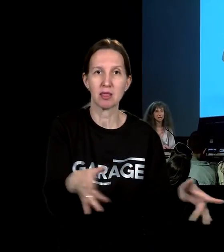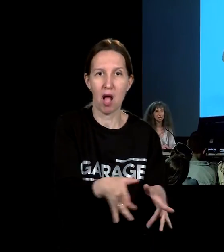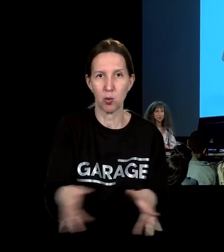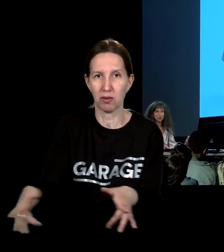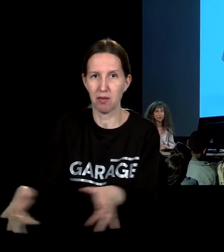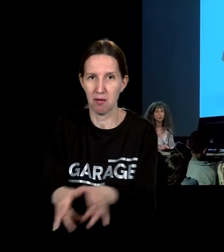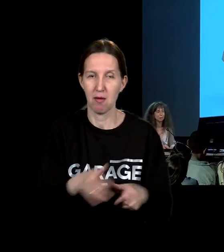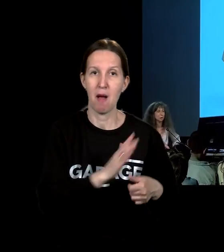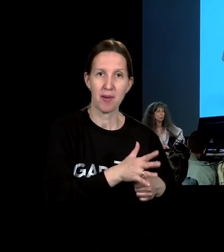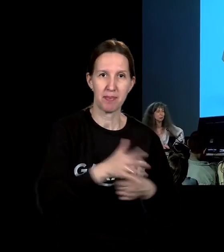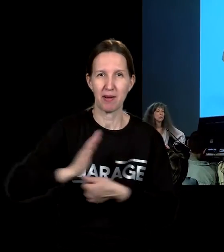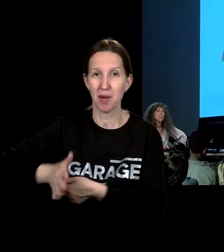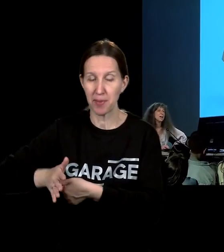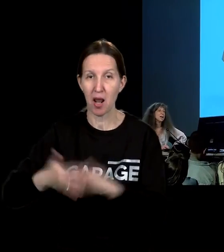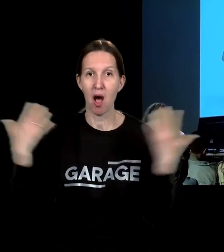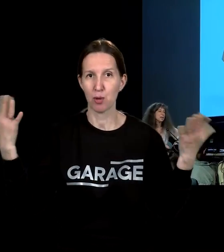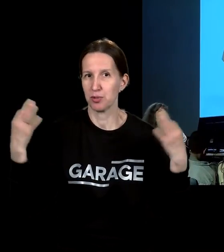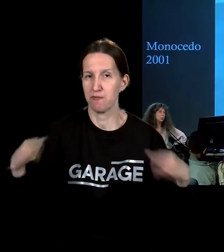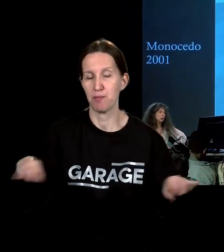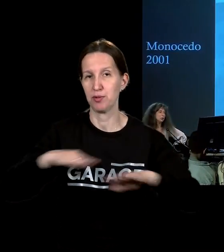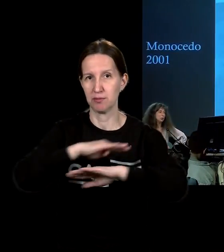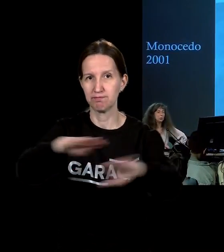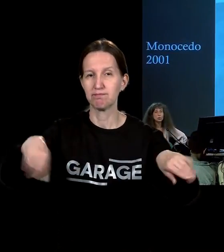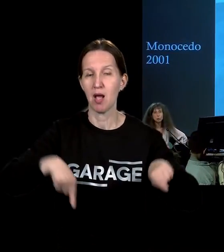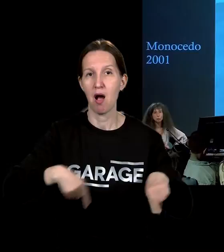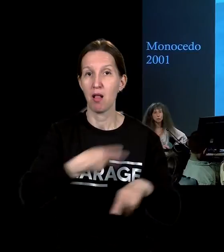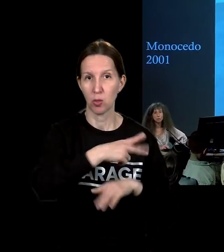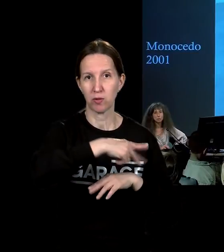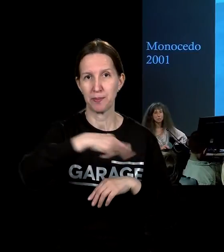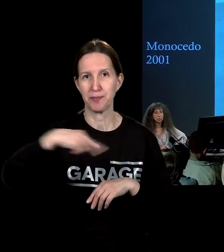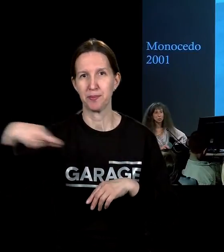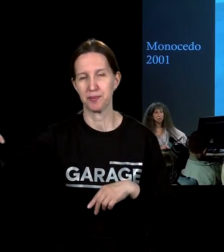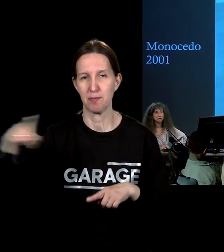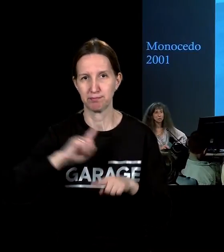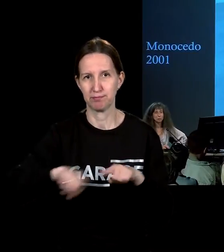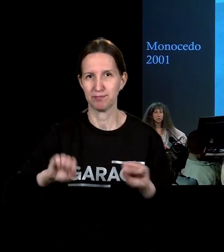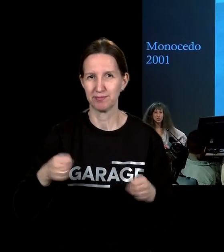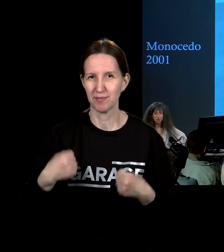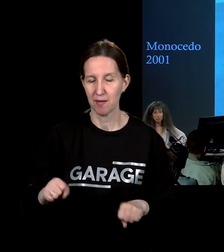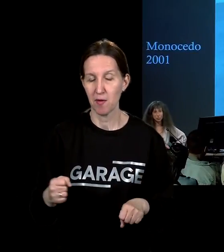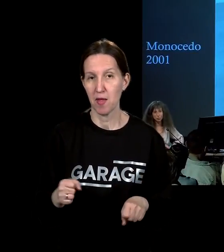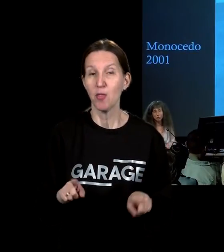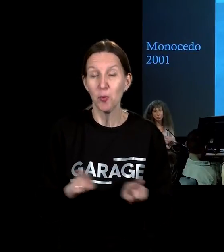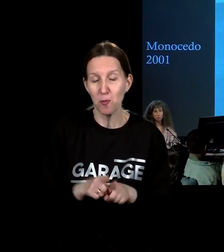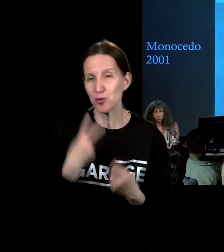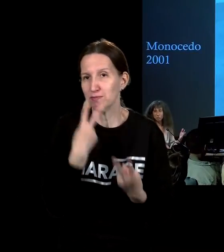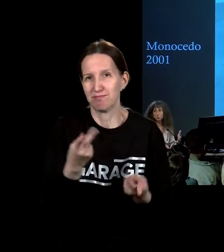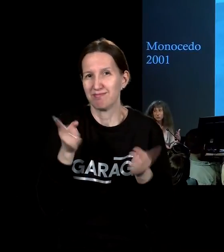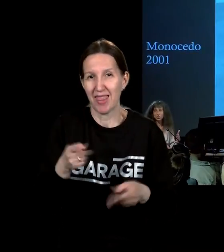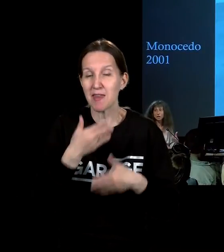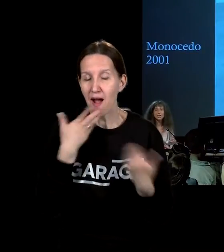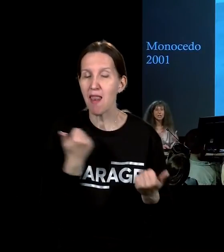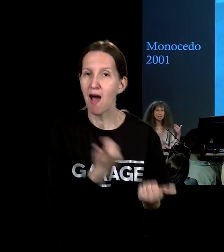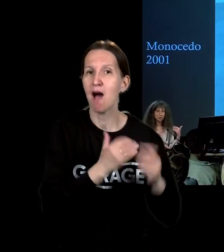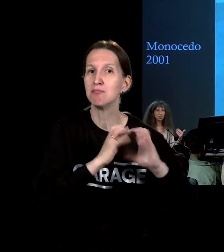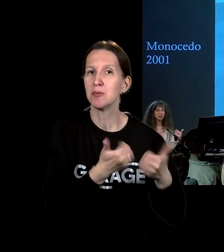прикрепляется к ногам, оставляя свободными руки. Тоже это все не то чтобы очень было реальным. Но как бы в мире